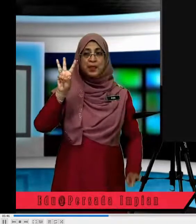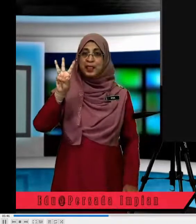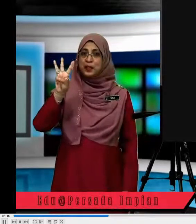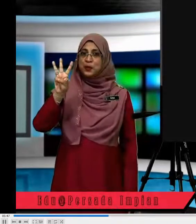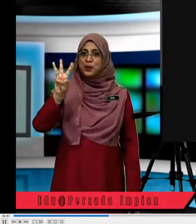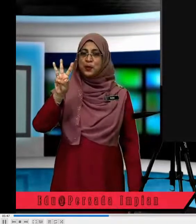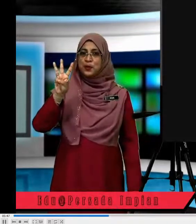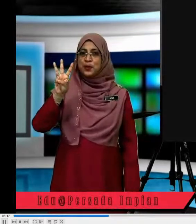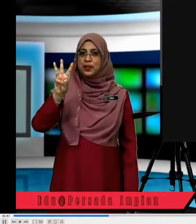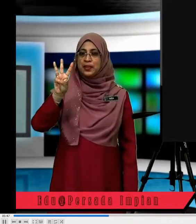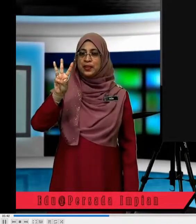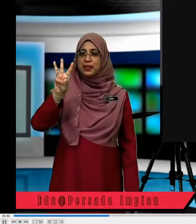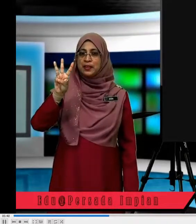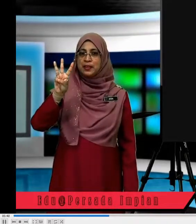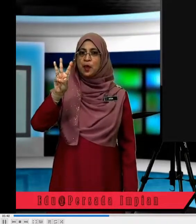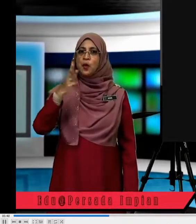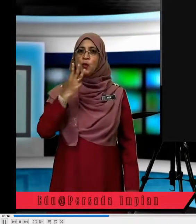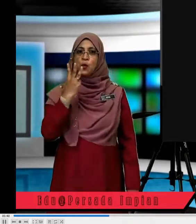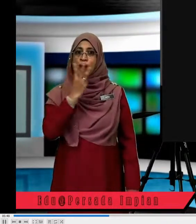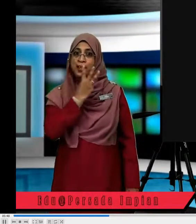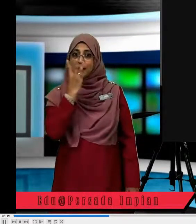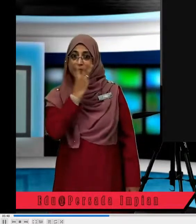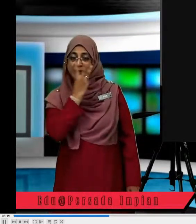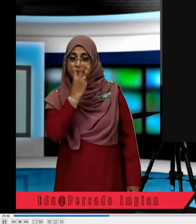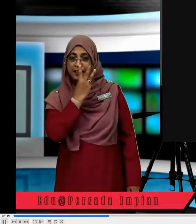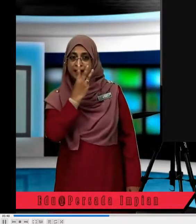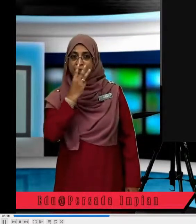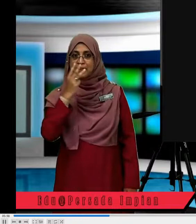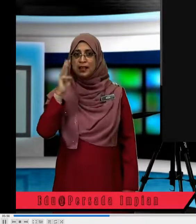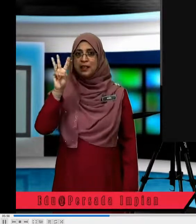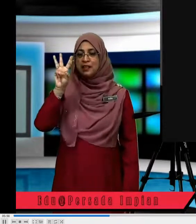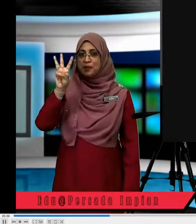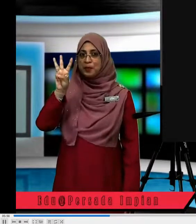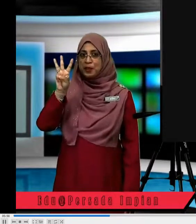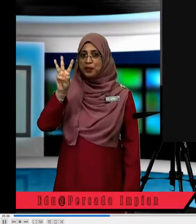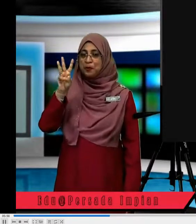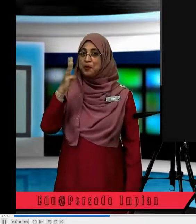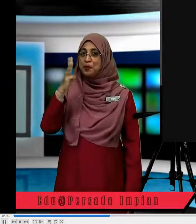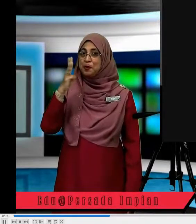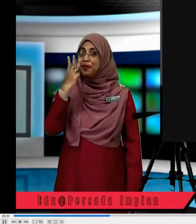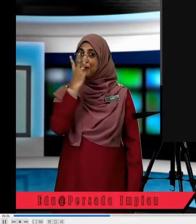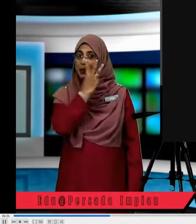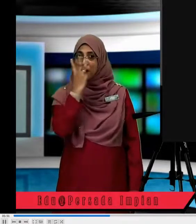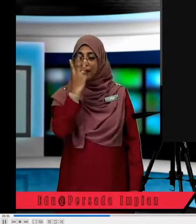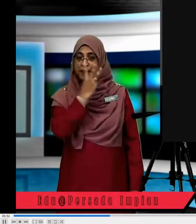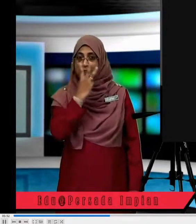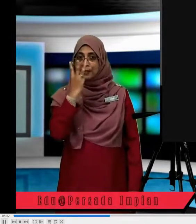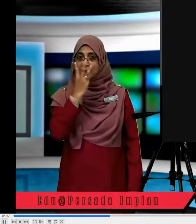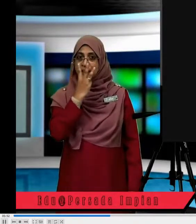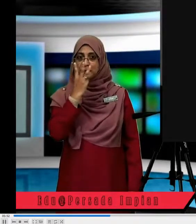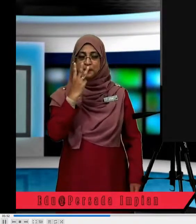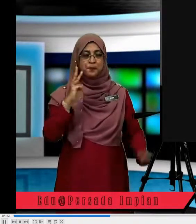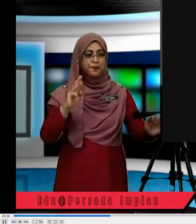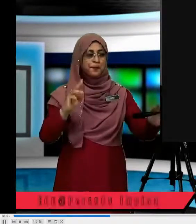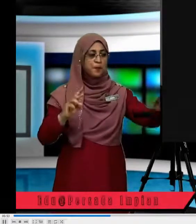Hai double you dot I Wayan dabelyu wayang